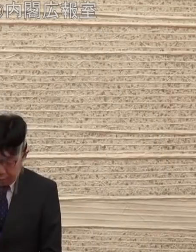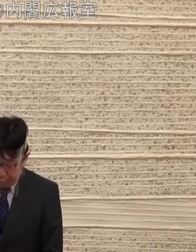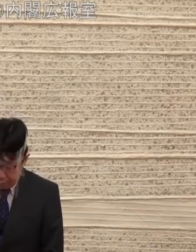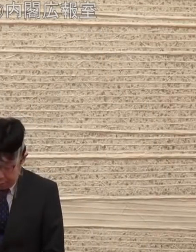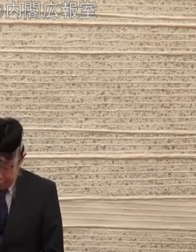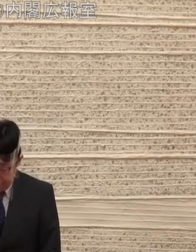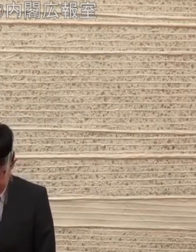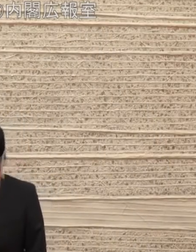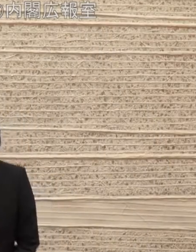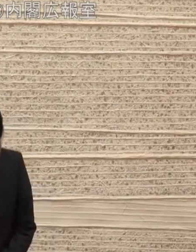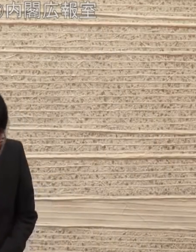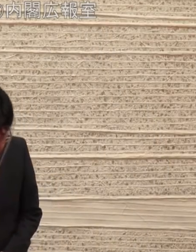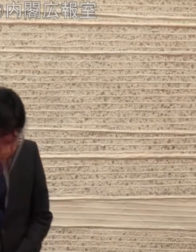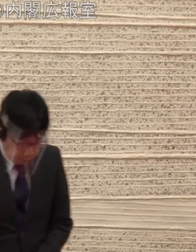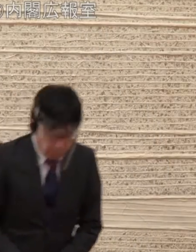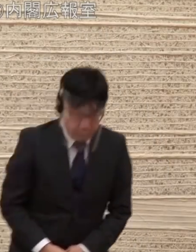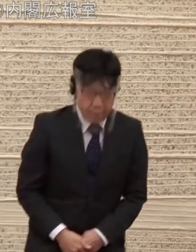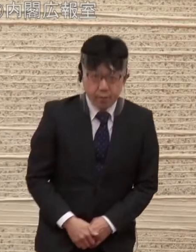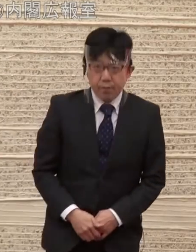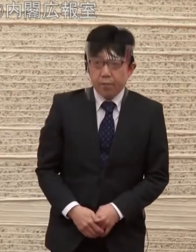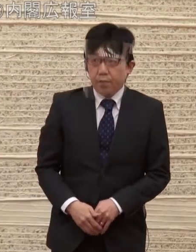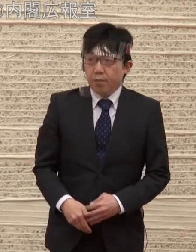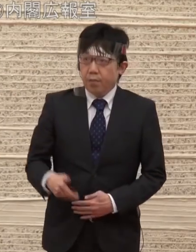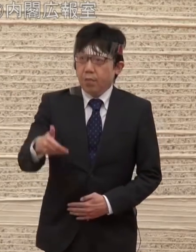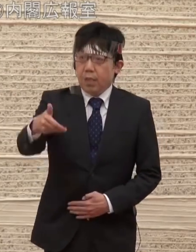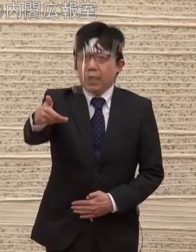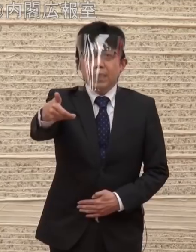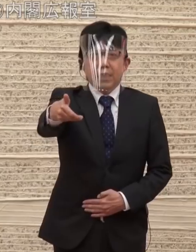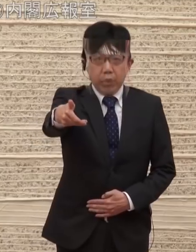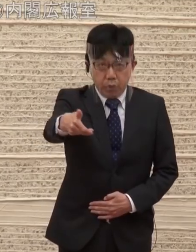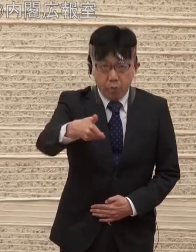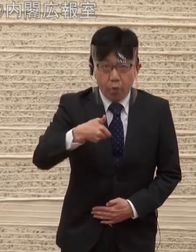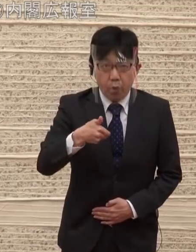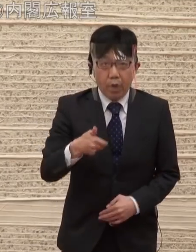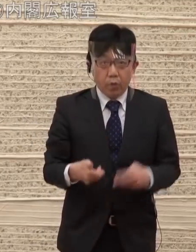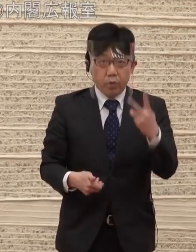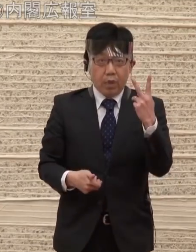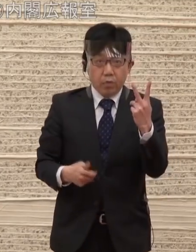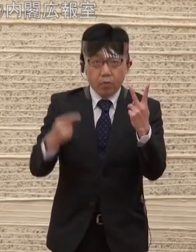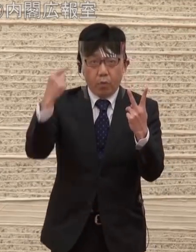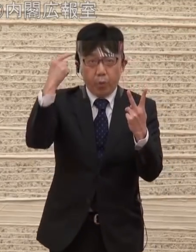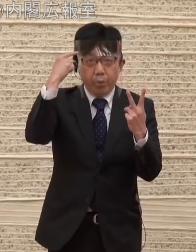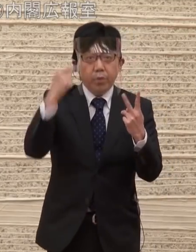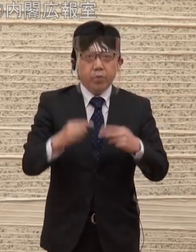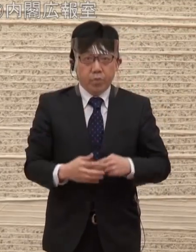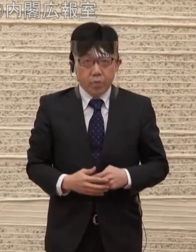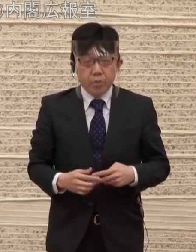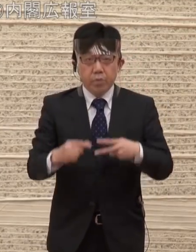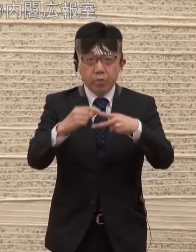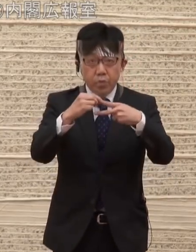日本ご質問を頂いたというふうに思いますまず